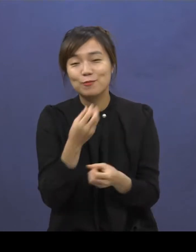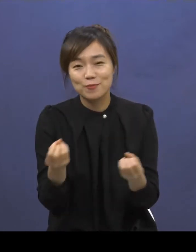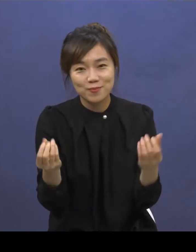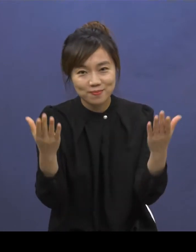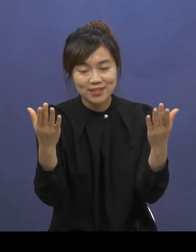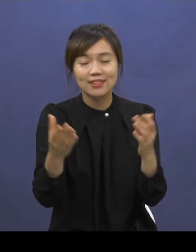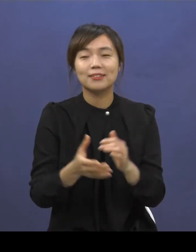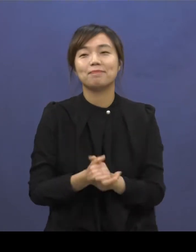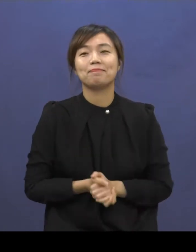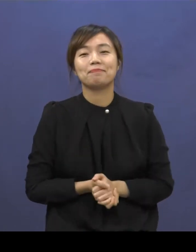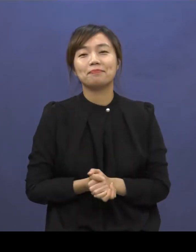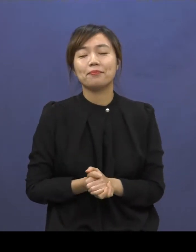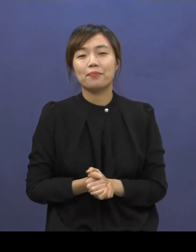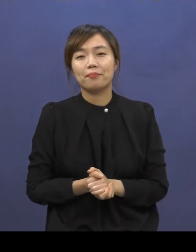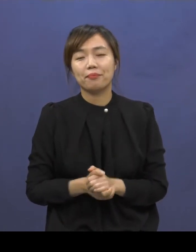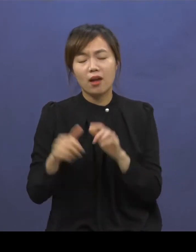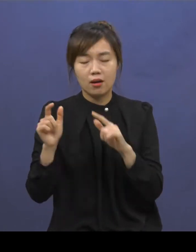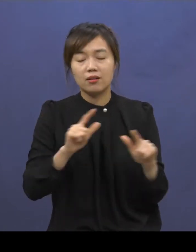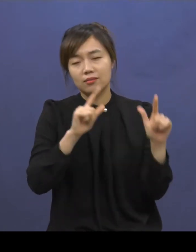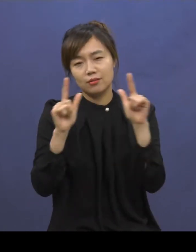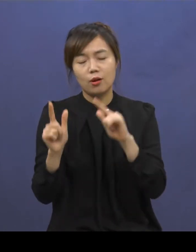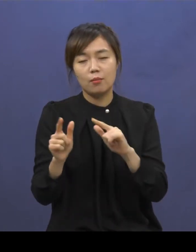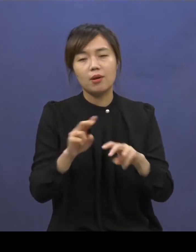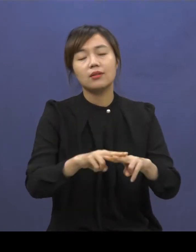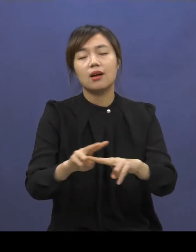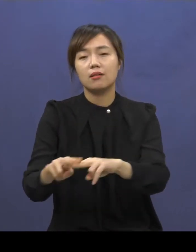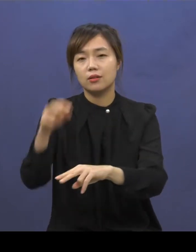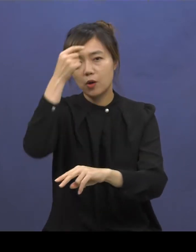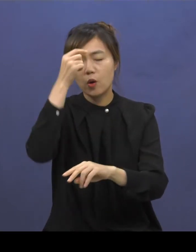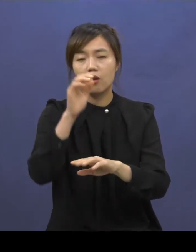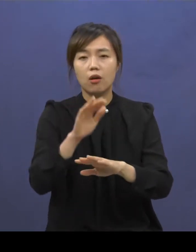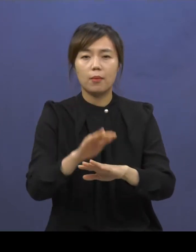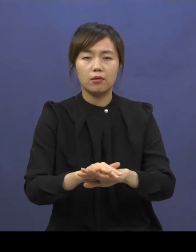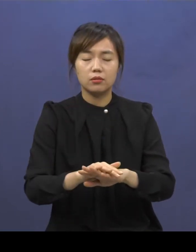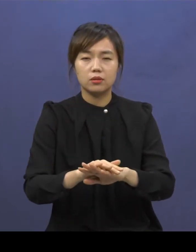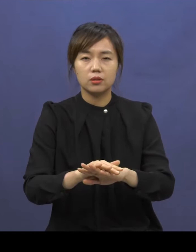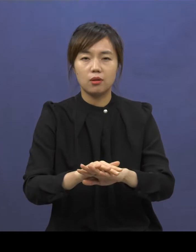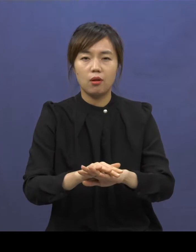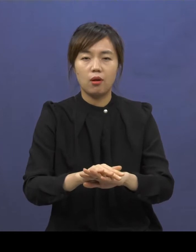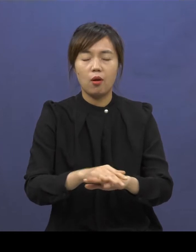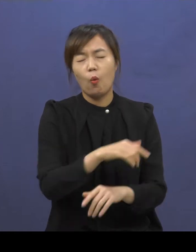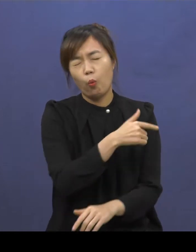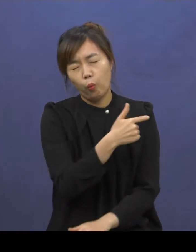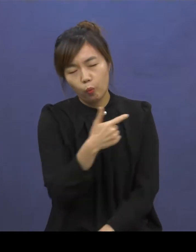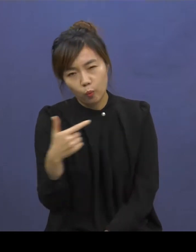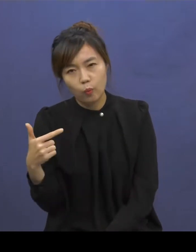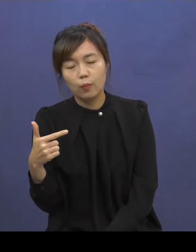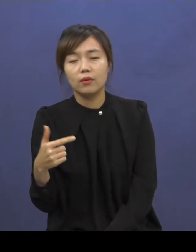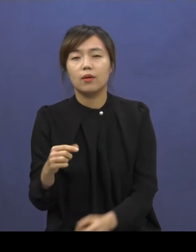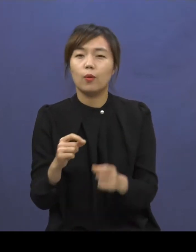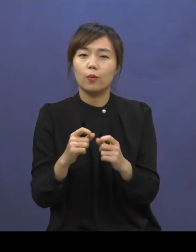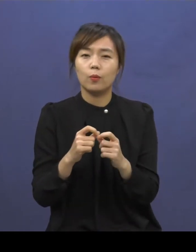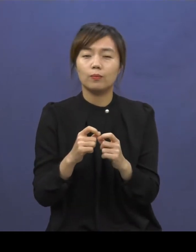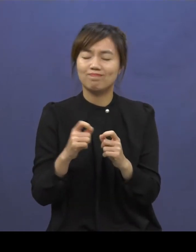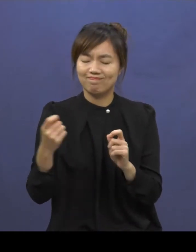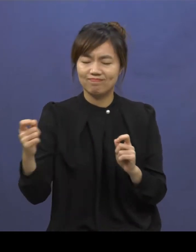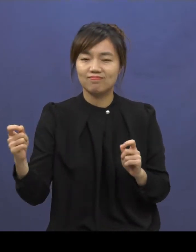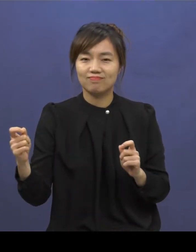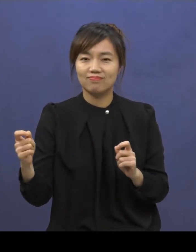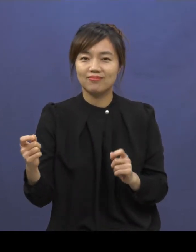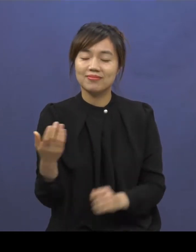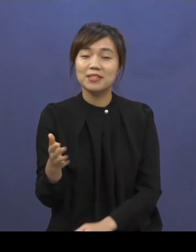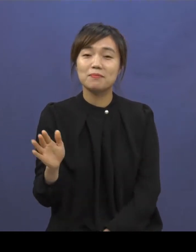삶의 자리에서 예배하게 된 지 꽤 이제 시간이 흐른 것 같습니다. 우리가 정말로 이 자리에서도 영상으로도 또 우리의